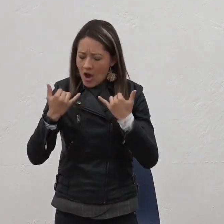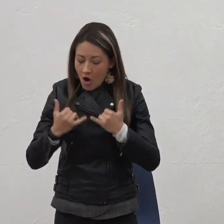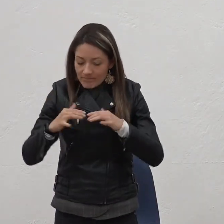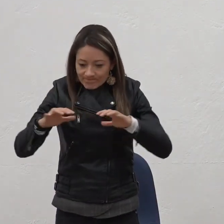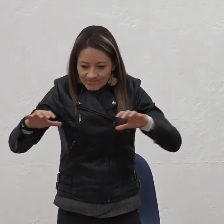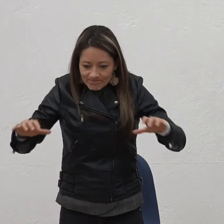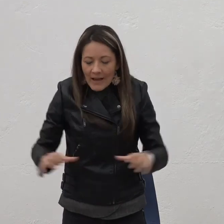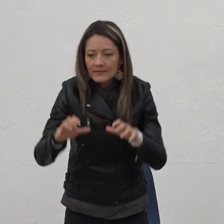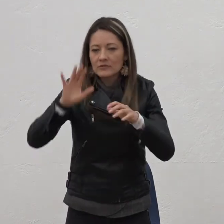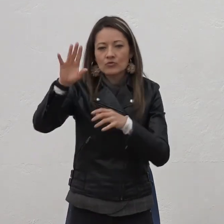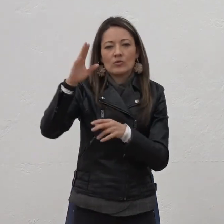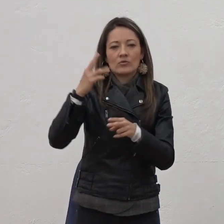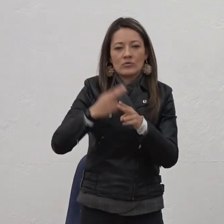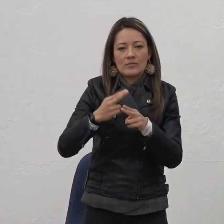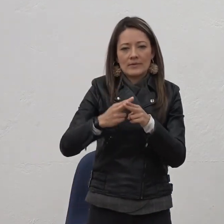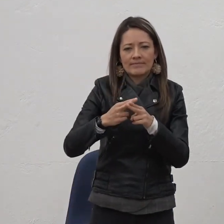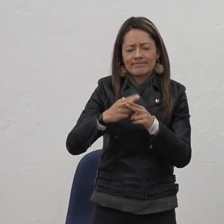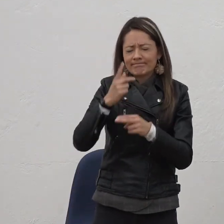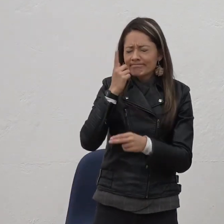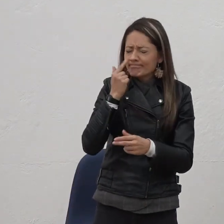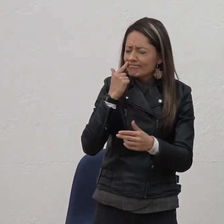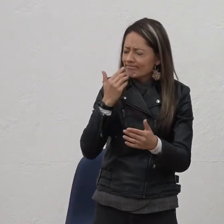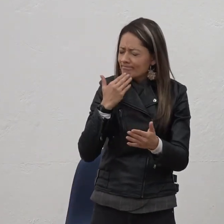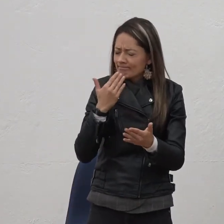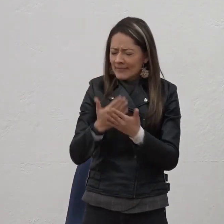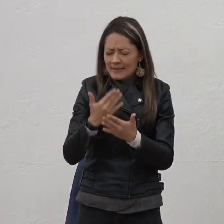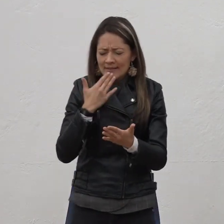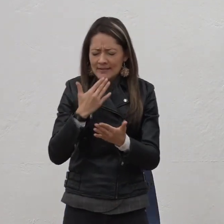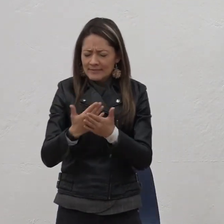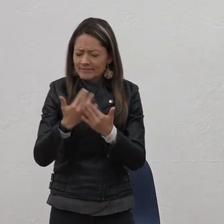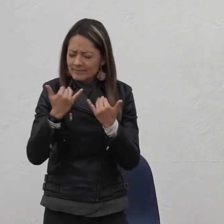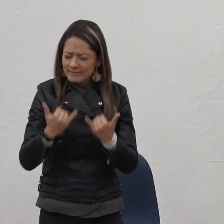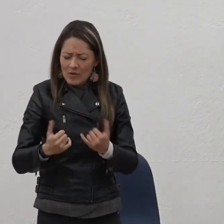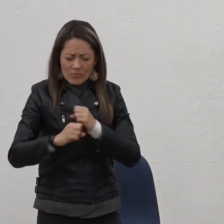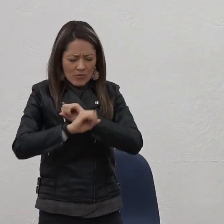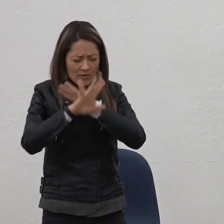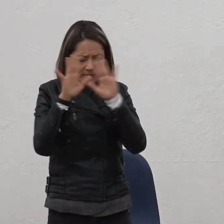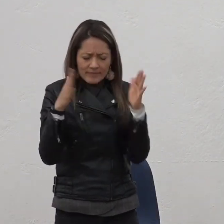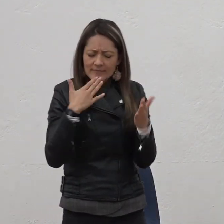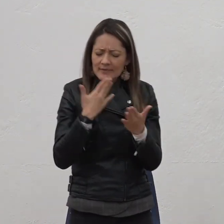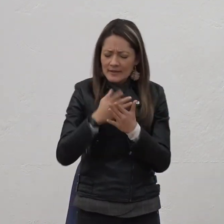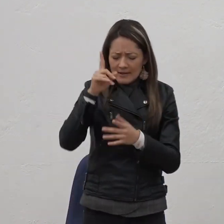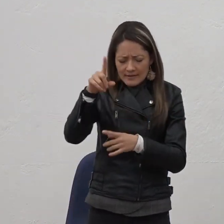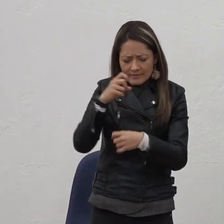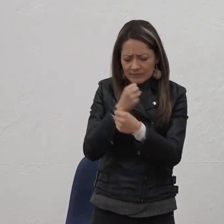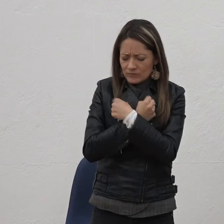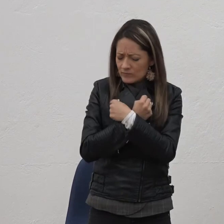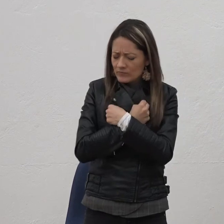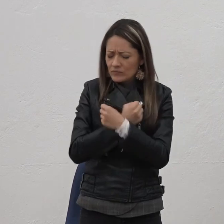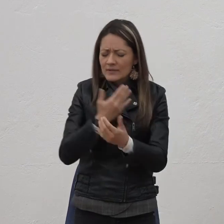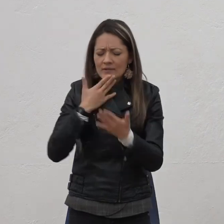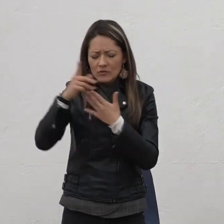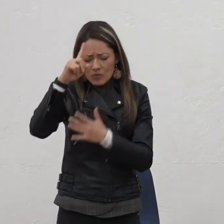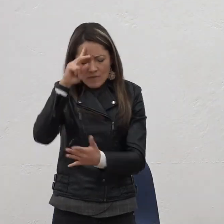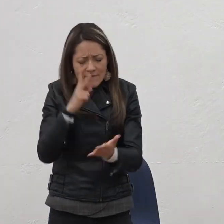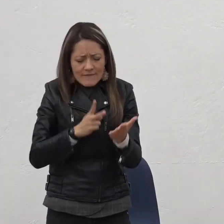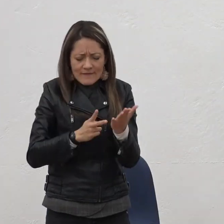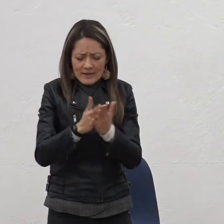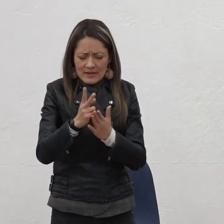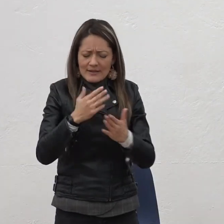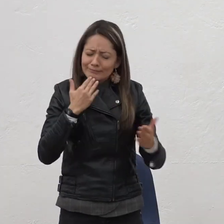en tu nombre. Padre, te damos gracias en esta mañana. Gracias por tu amor, gracias por tu